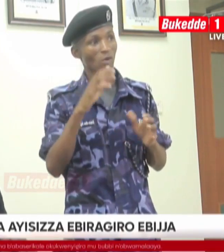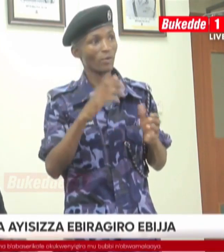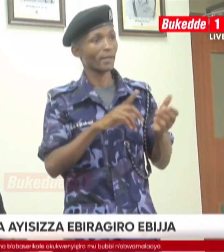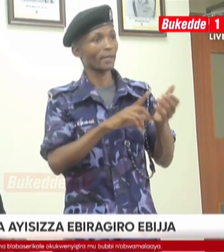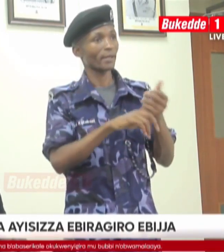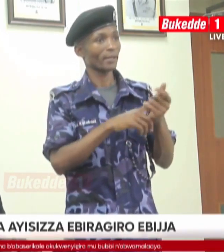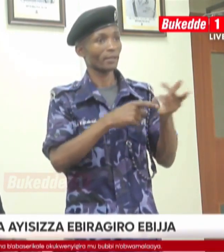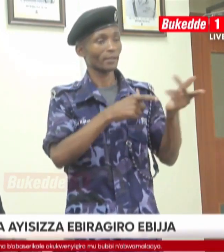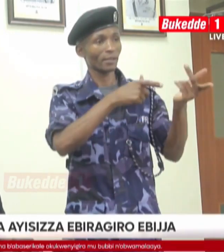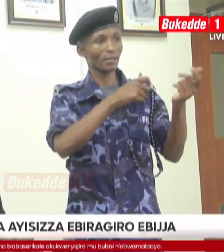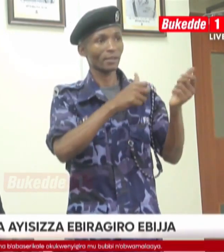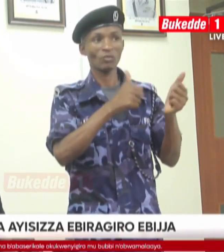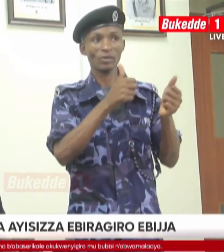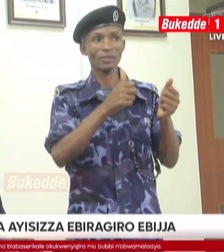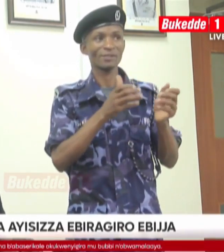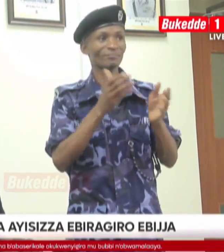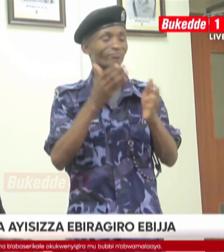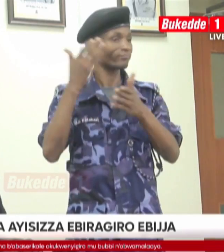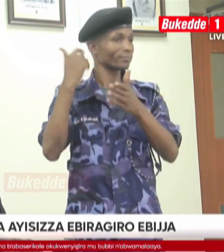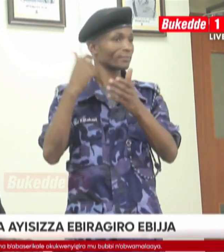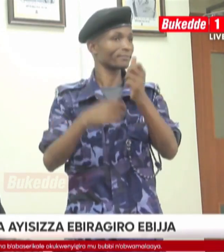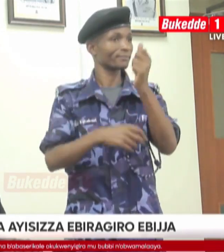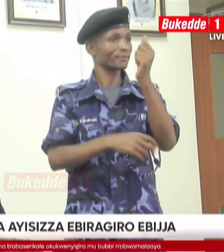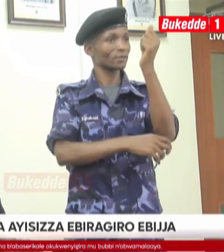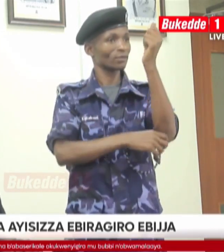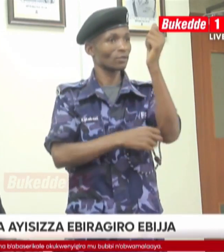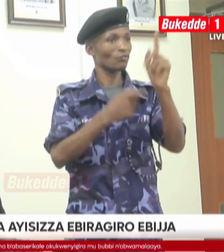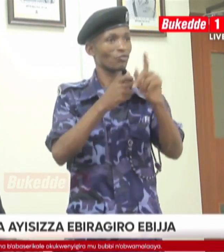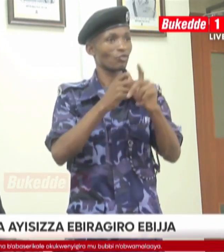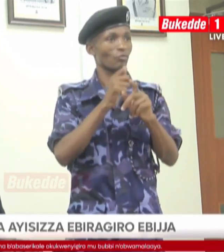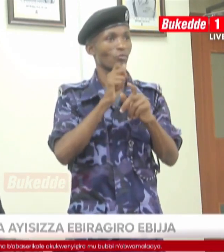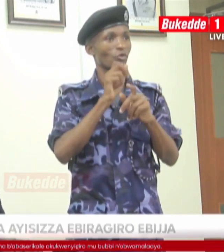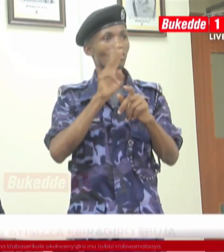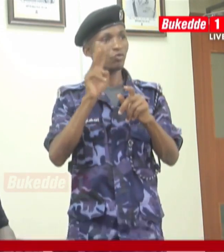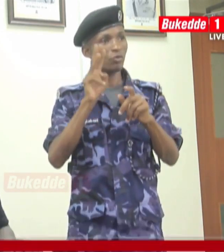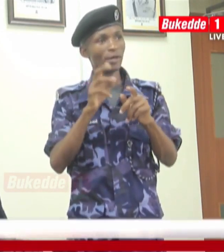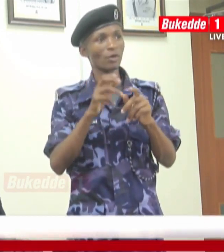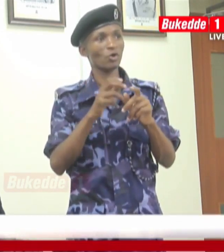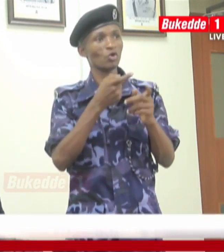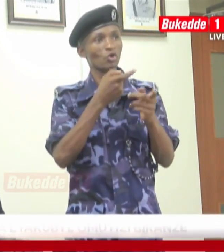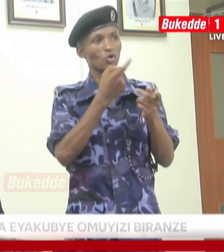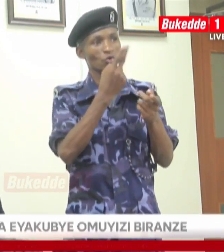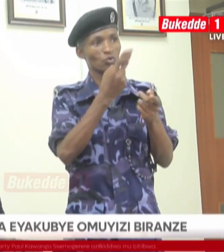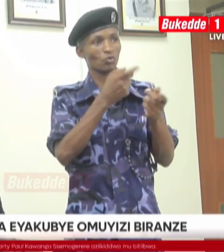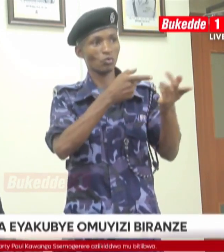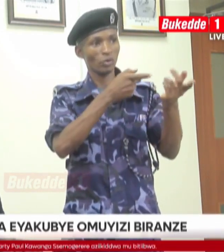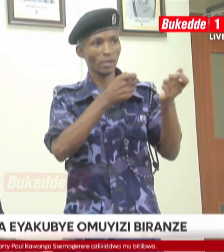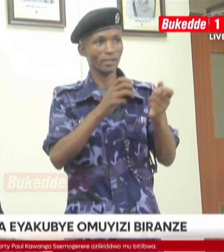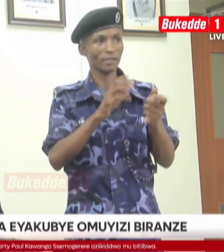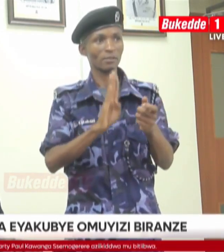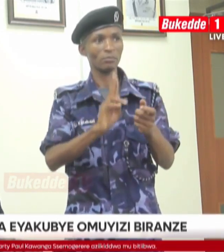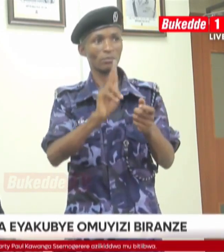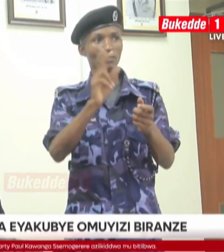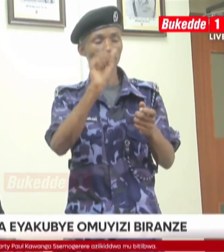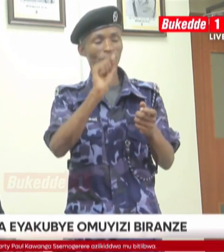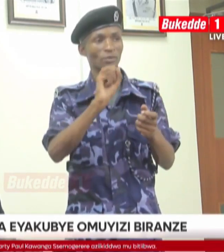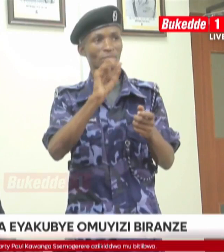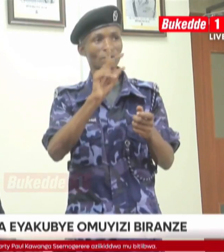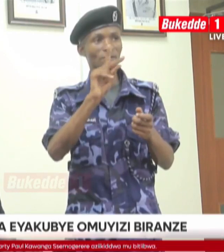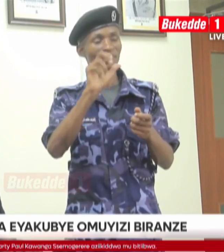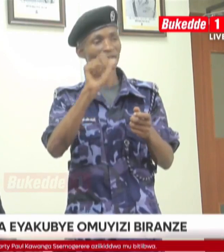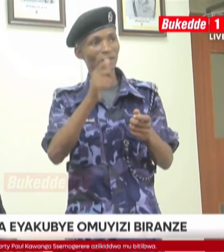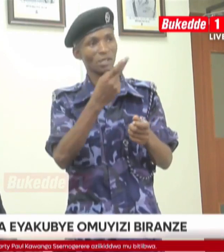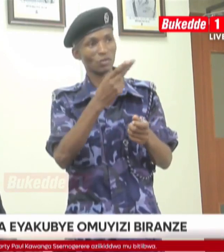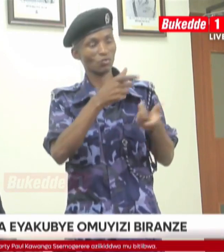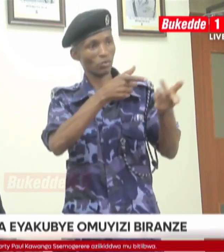emmundu ezaakabbibwa okuviira ddala Luweero, emmundu bbiri e Busiika, emmundu bbiri